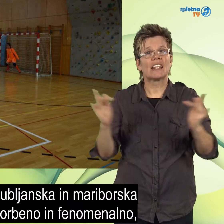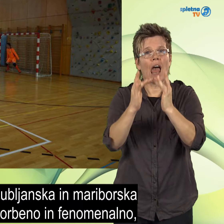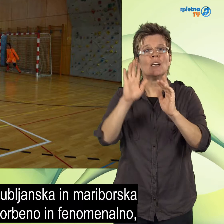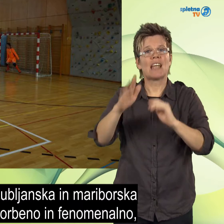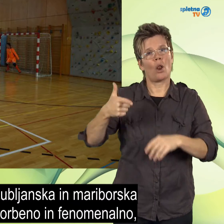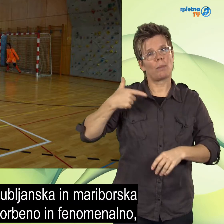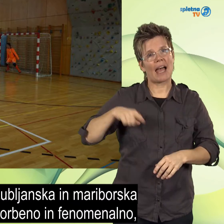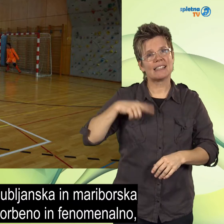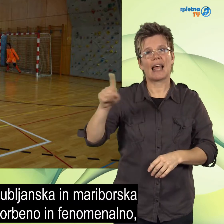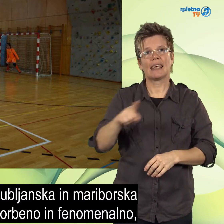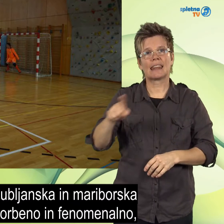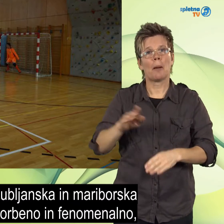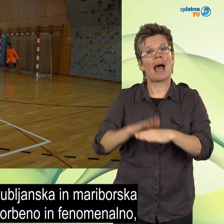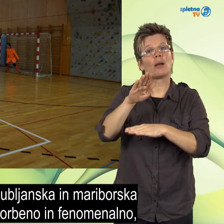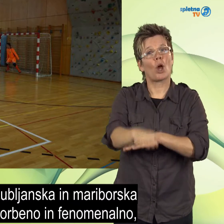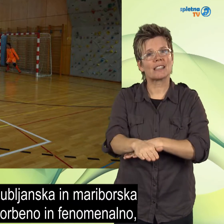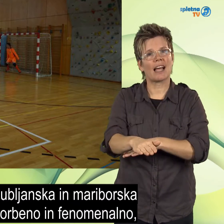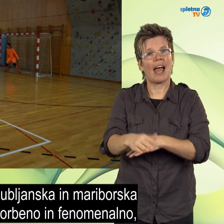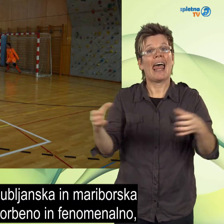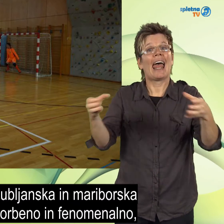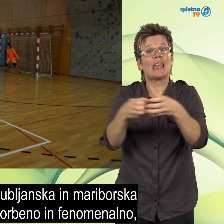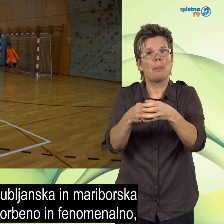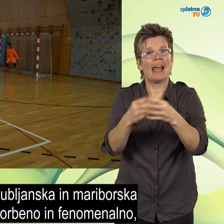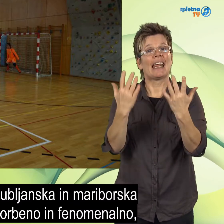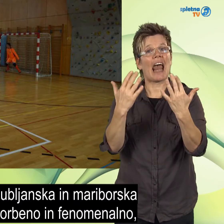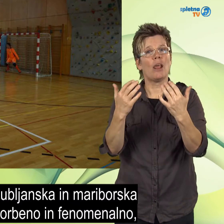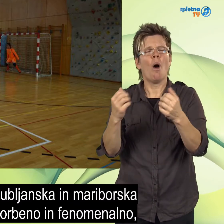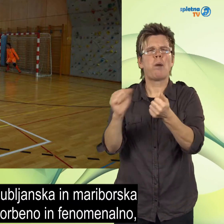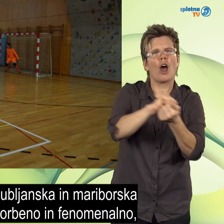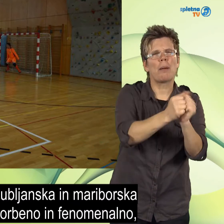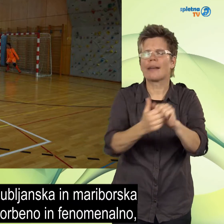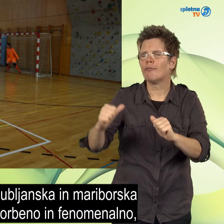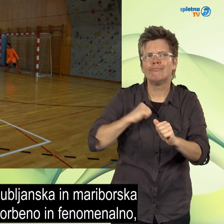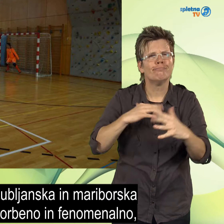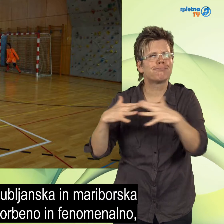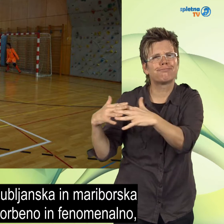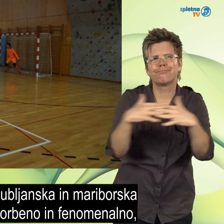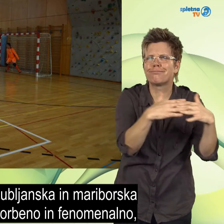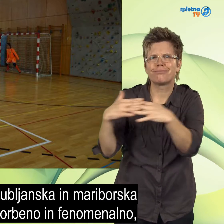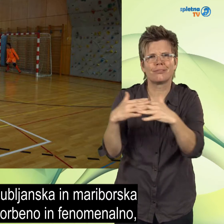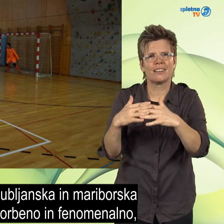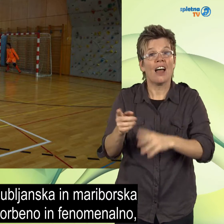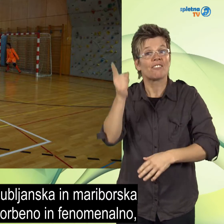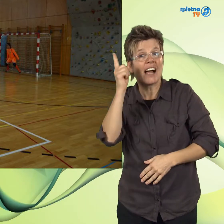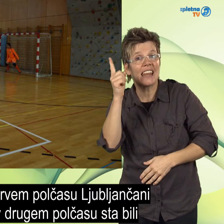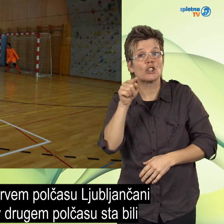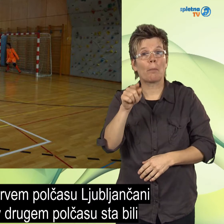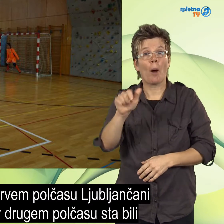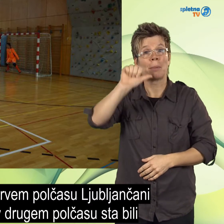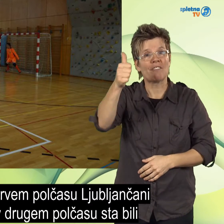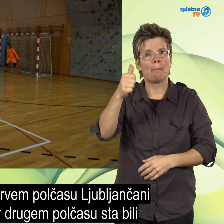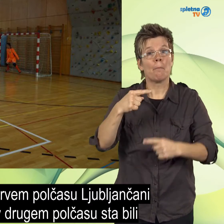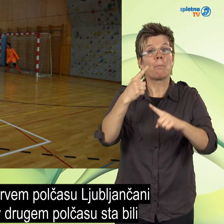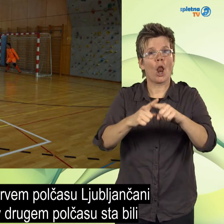V finalu sta ljubljanska in mariborska ekipa igrali borbeno in fenomenalno, vendar so po prvem polčasu Ljubljančani vodili